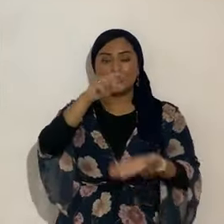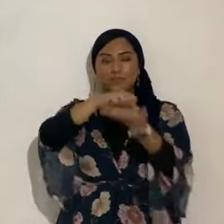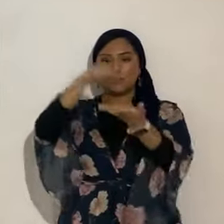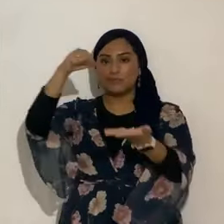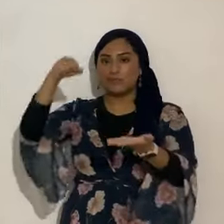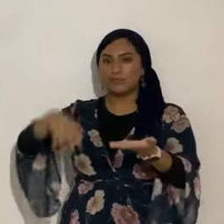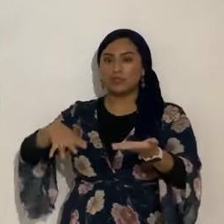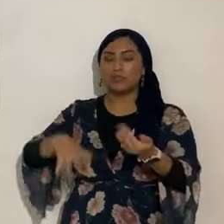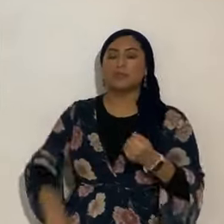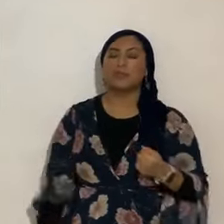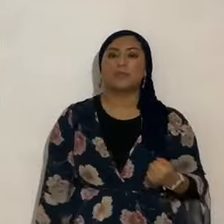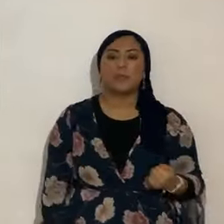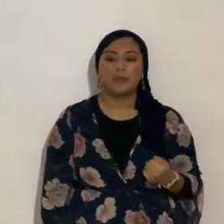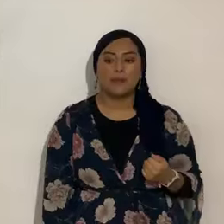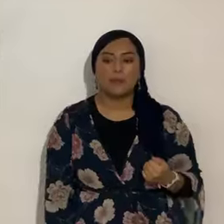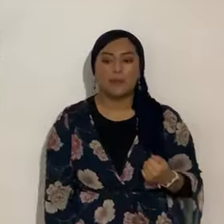acuerdo?